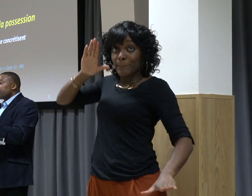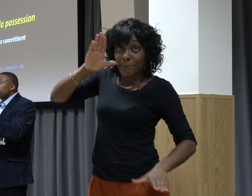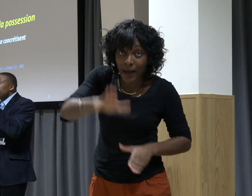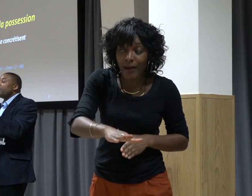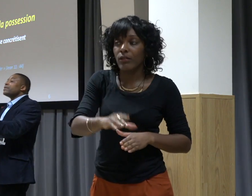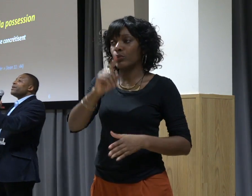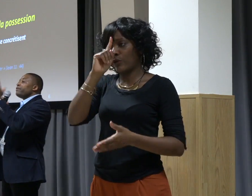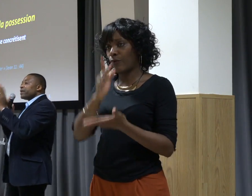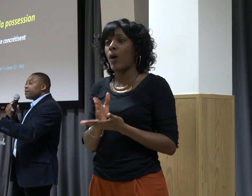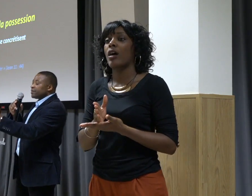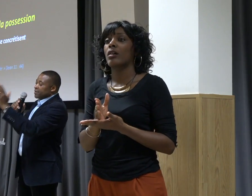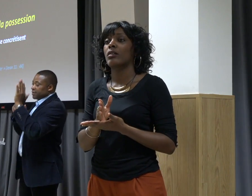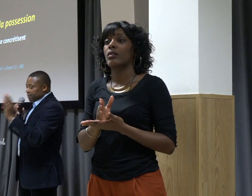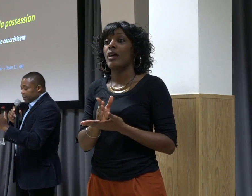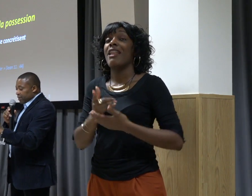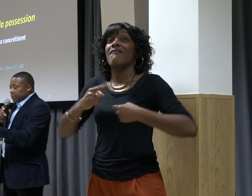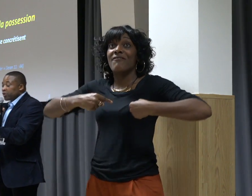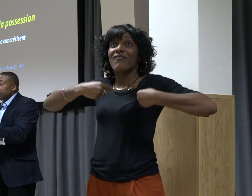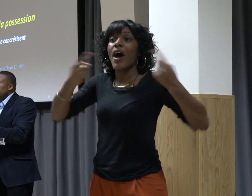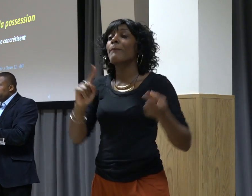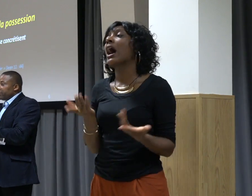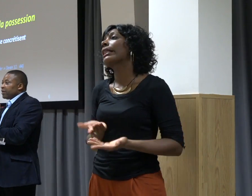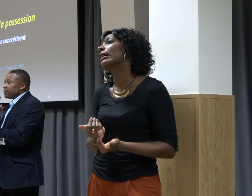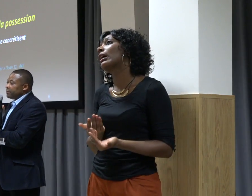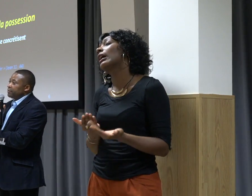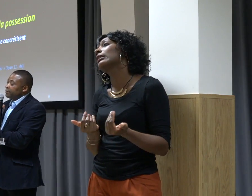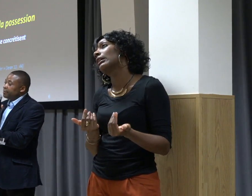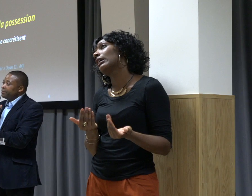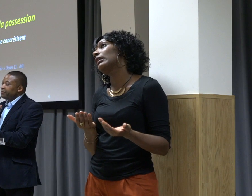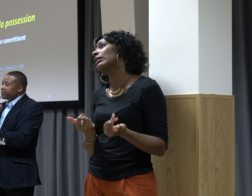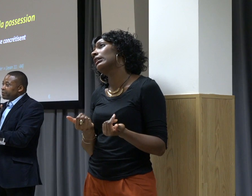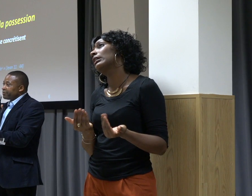Toutes ces personnes ont commencé par faire ce qu'elles devaient faire.